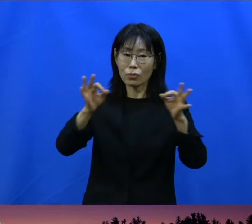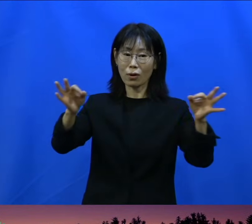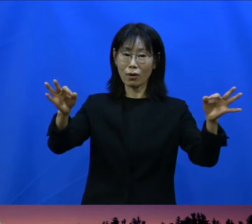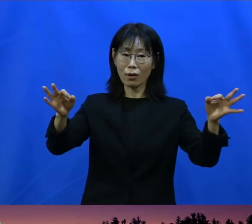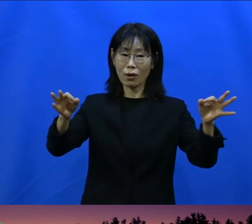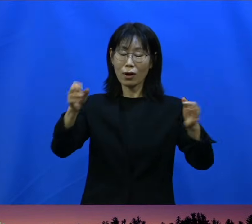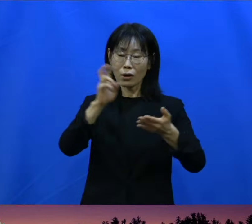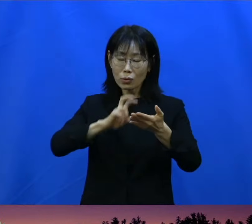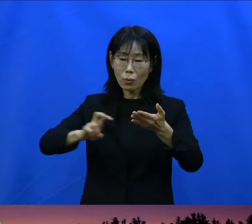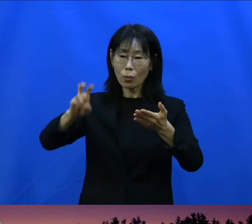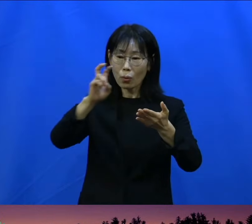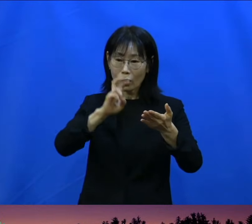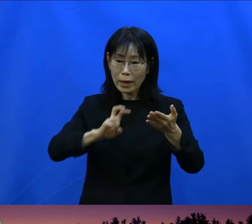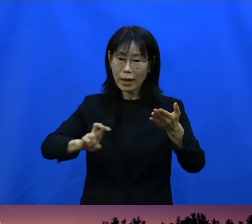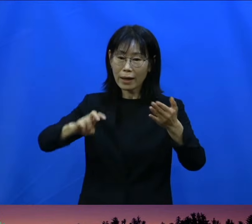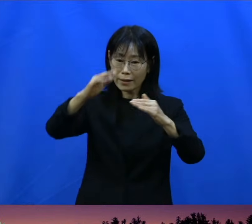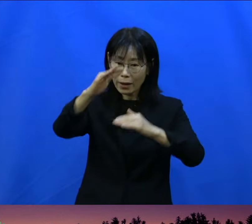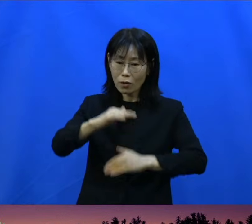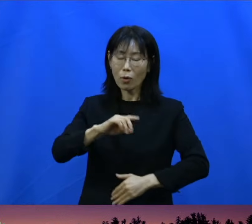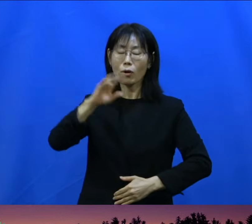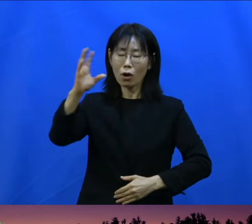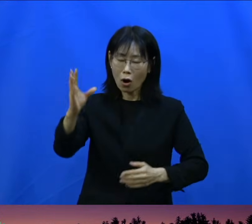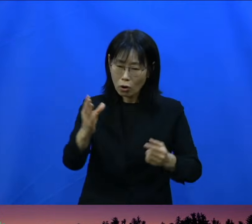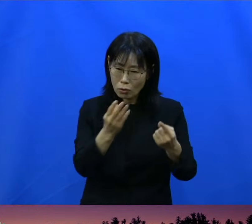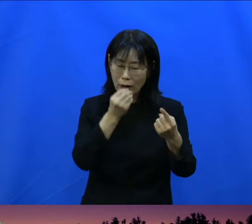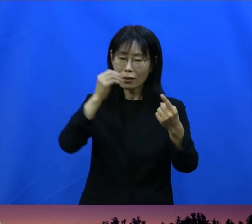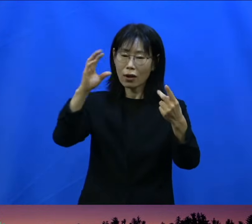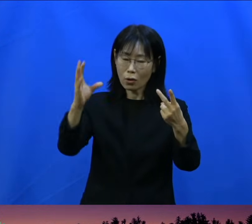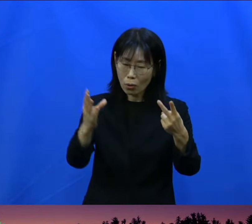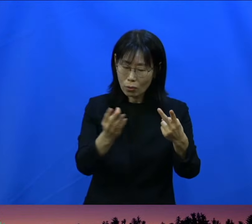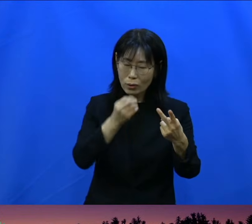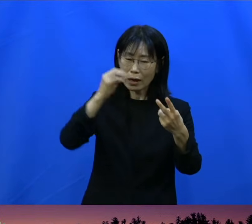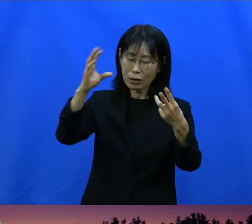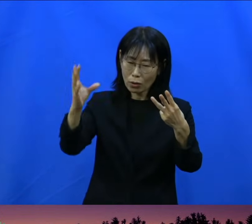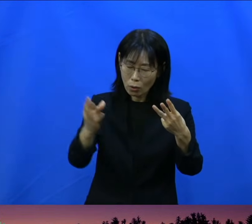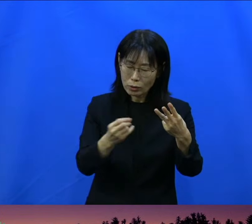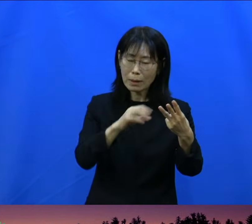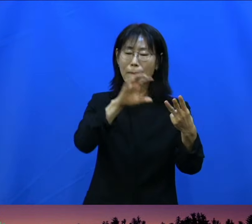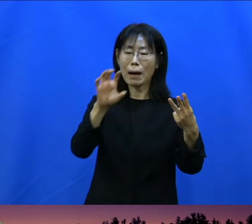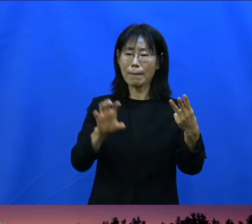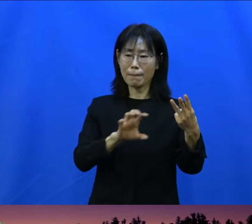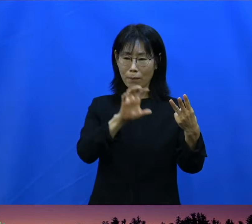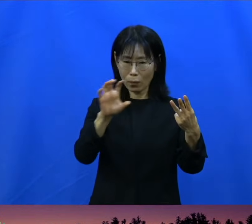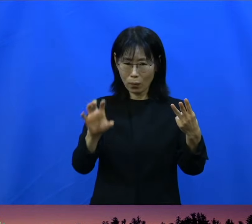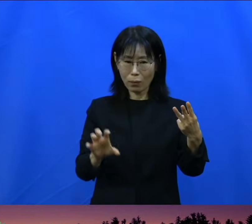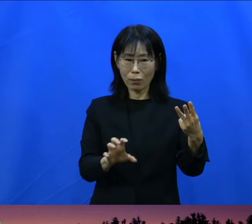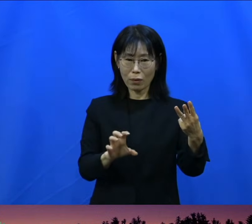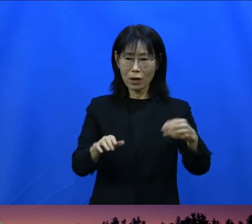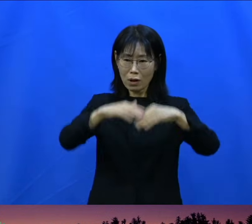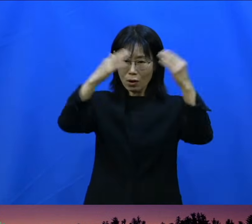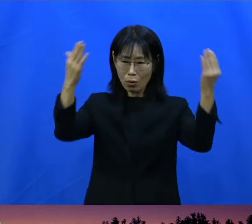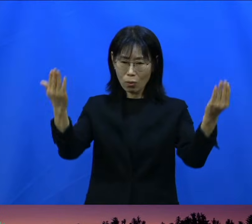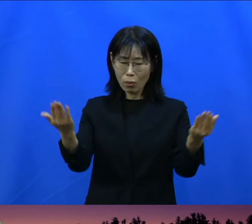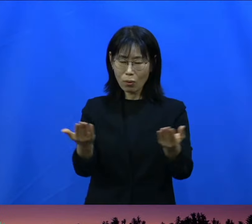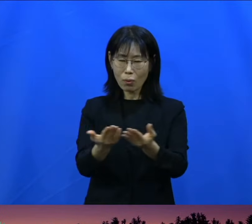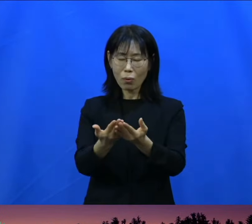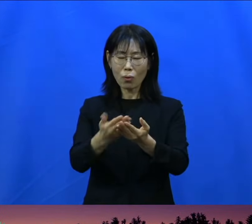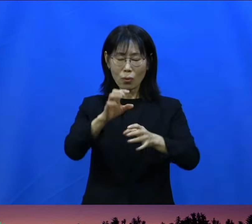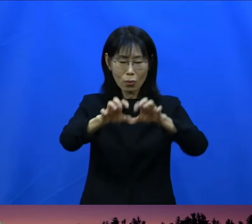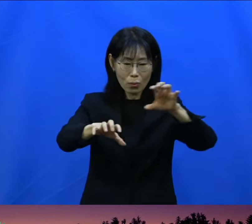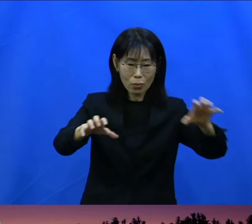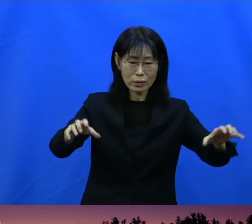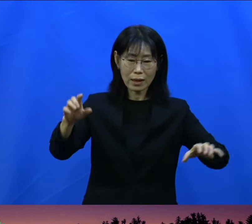노래를 부르는 거죠. 거룩하다 거룩하다 거룩하다 만군의 여호와여 그의 영광이 온 땅에 충만하도다.